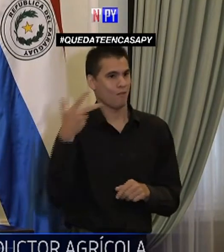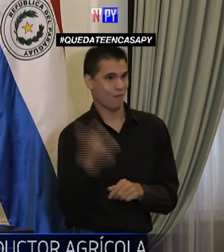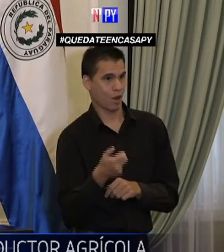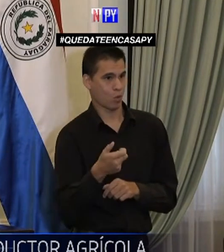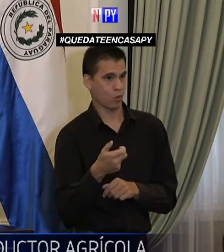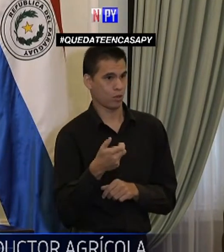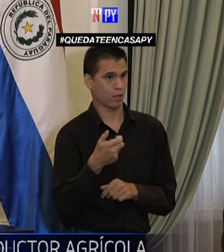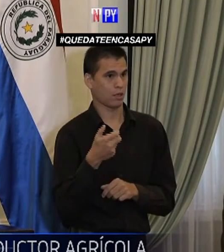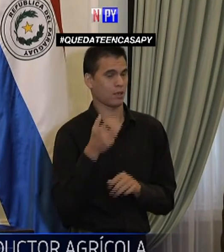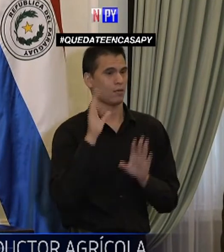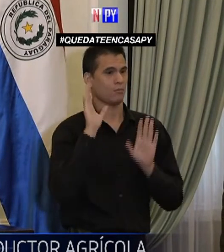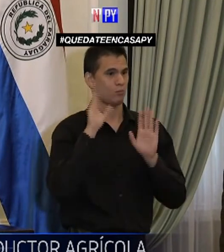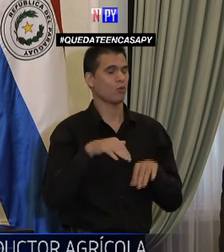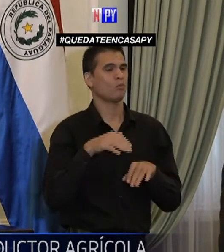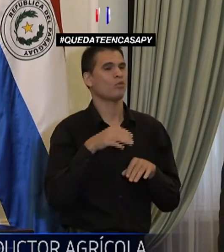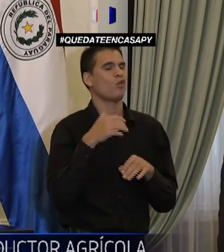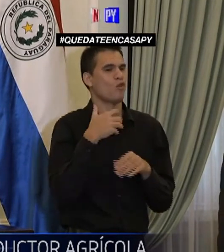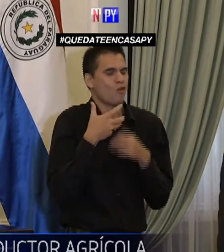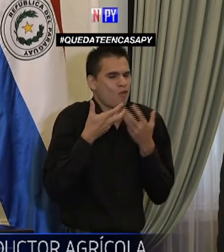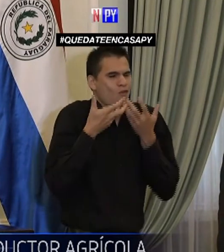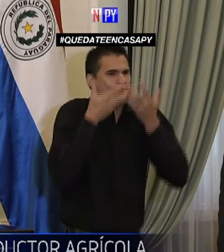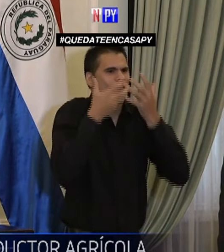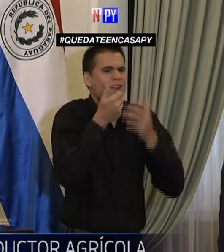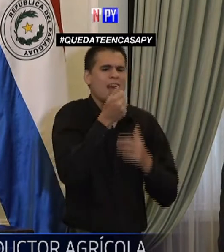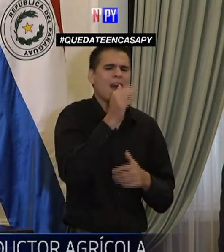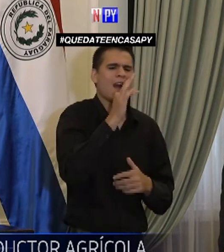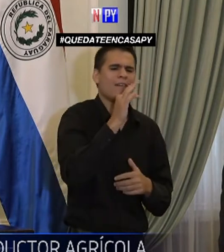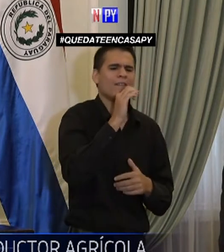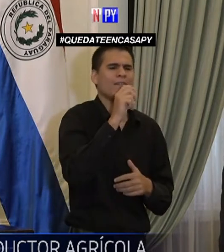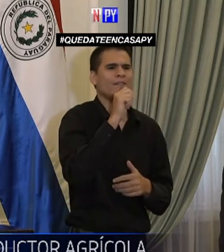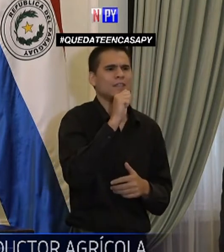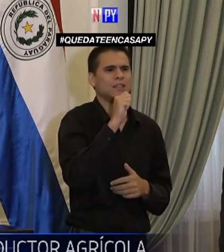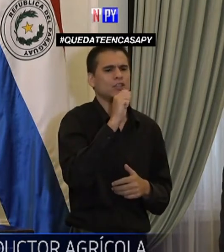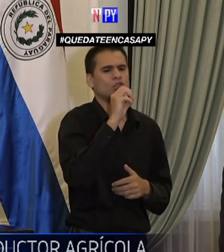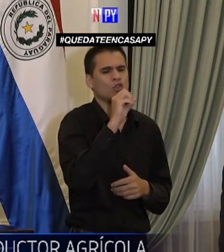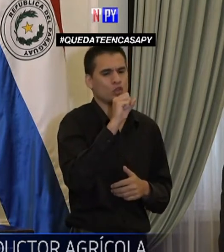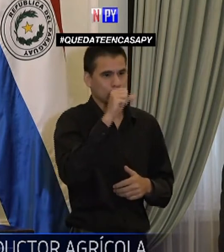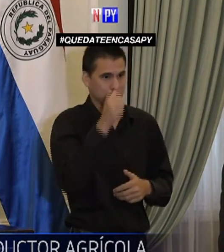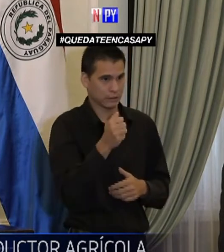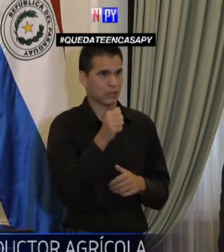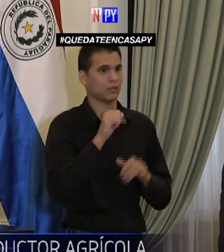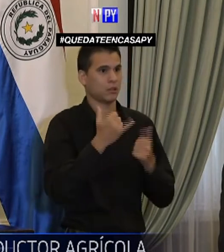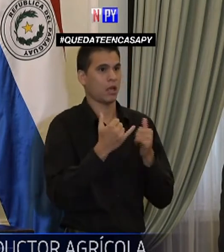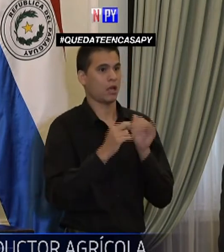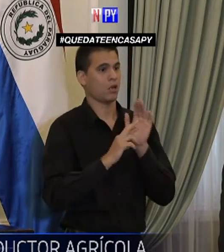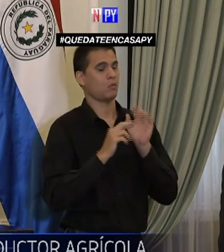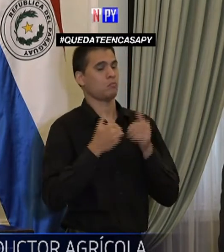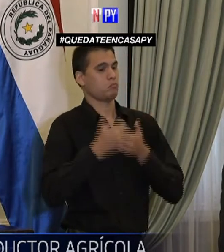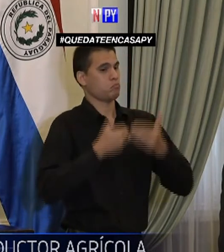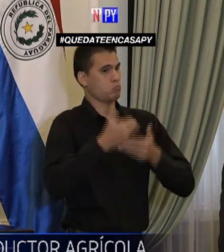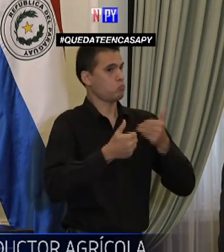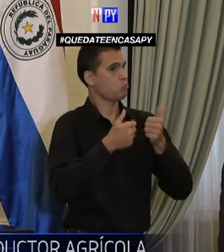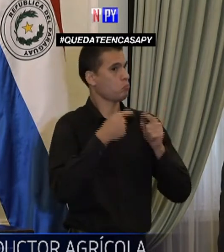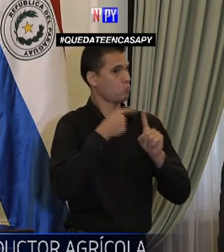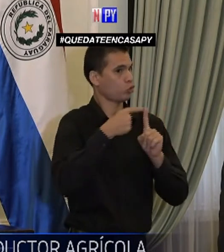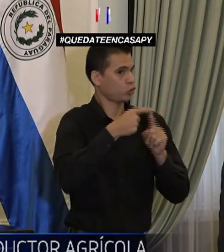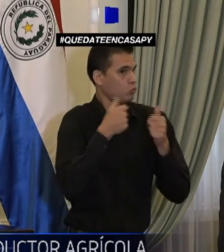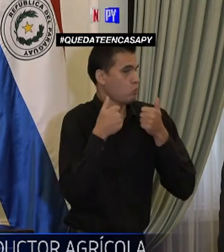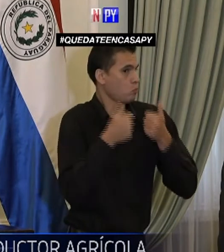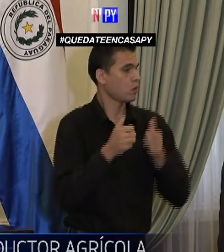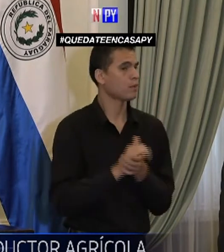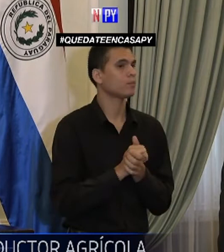de la vacunación de fiebre aftosa, donde tuvimos unos resultados muy buenos. Y también queremos anunciar que la vacunación del segundo periodo